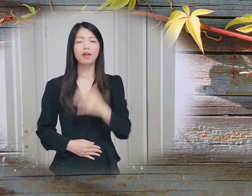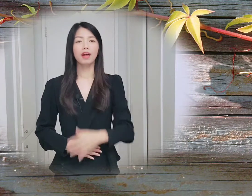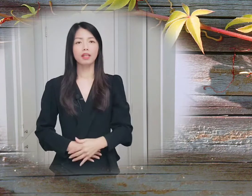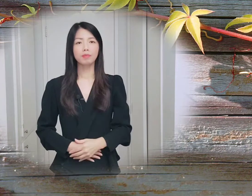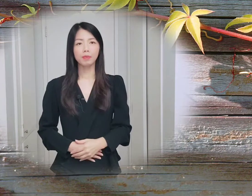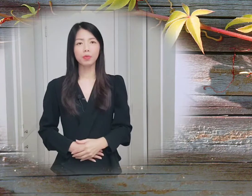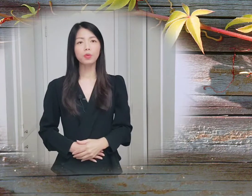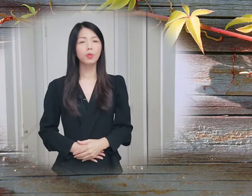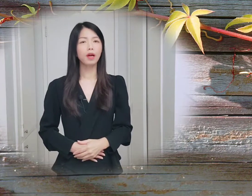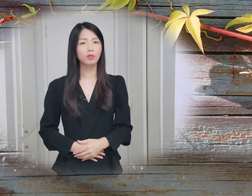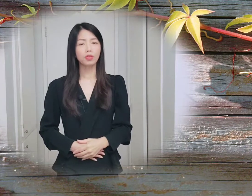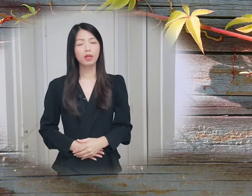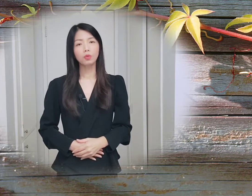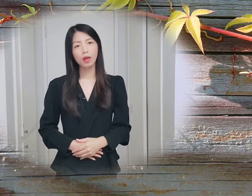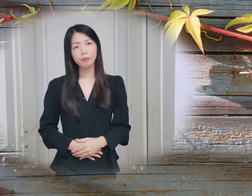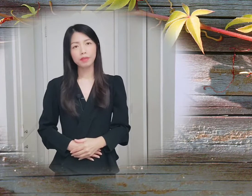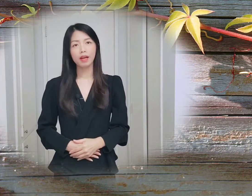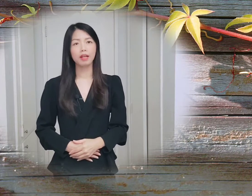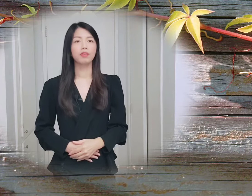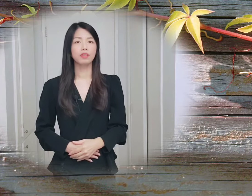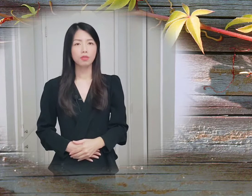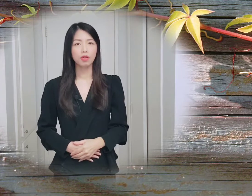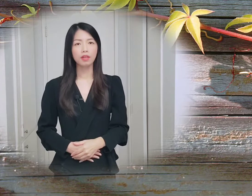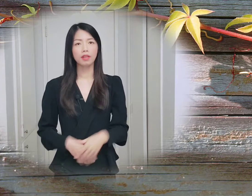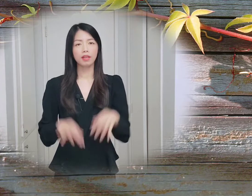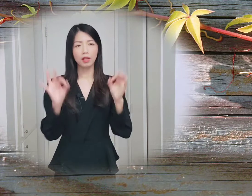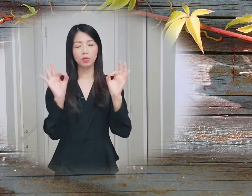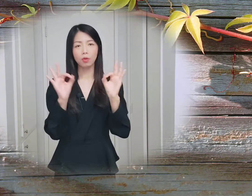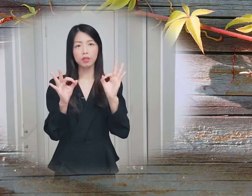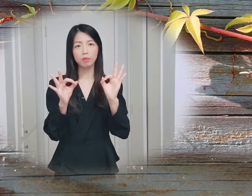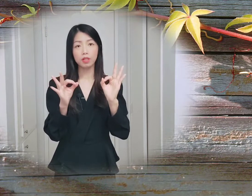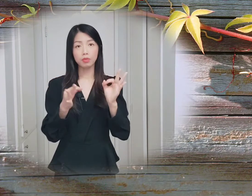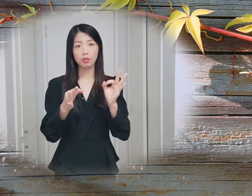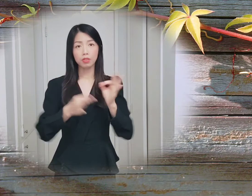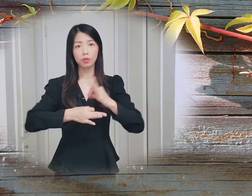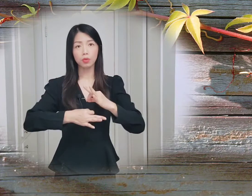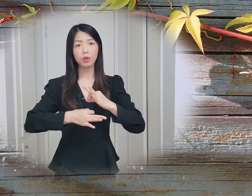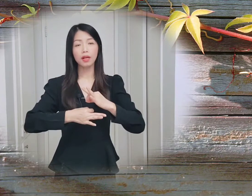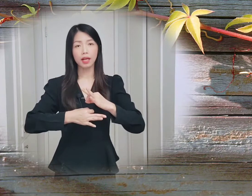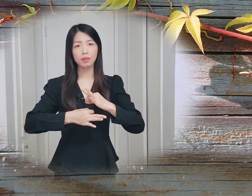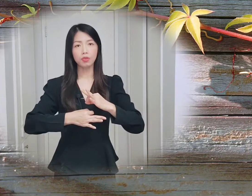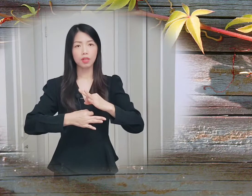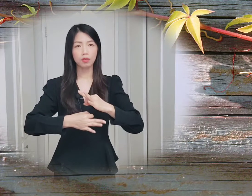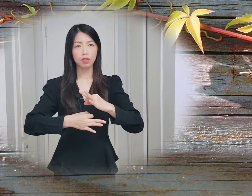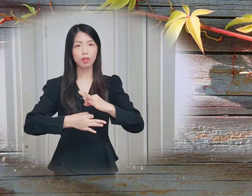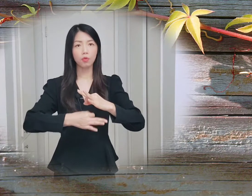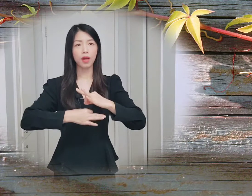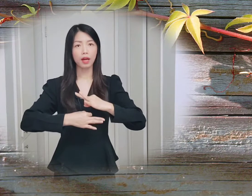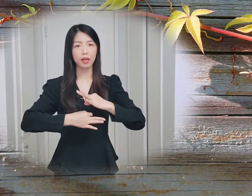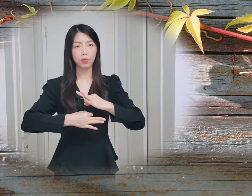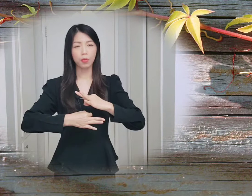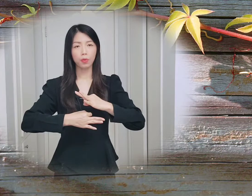아름답다예요. 아름답고 놀라운, 놀랍다라고 한 뜻의 수어는 양손을 엄지검지를 붙여주시고 가슴 위치에